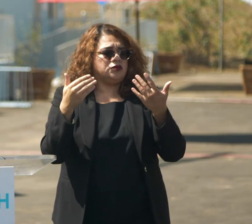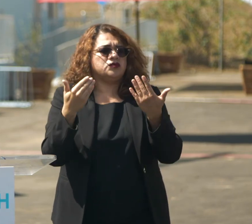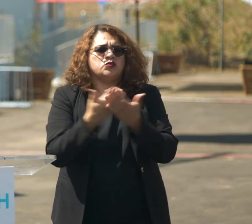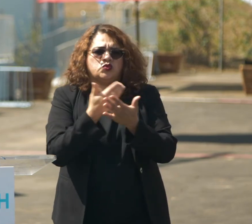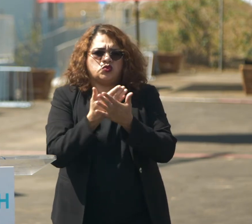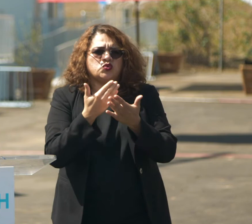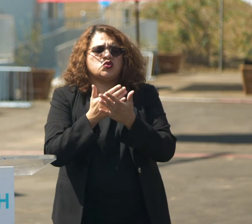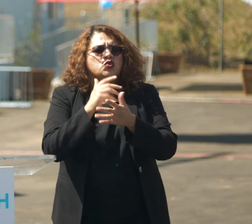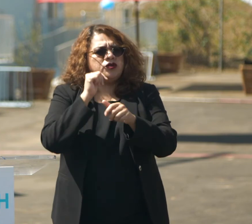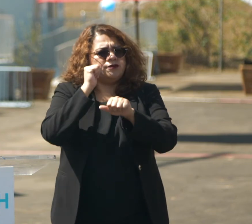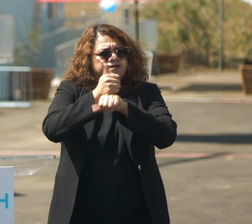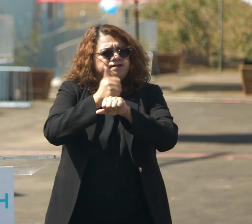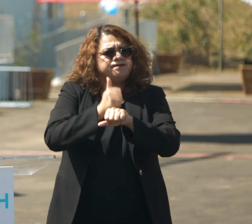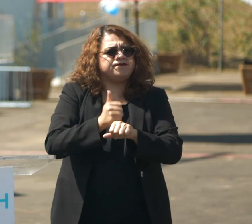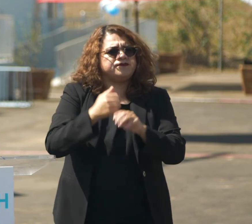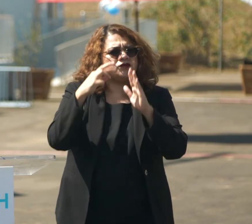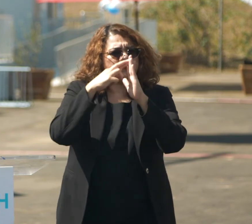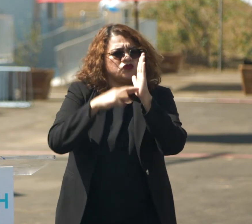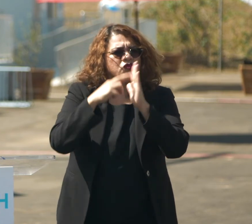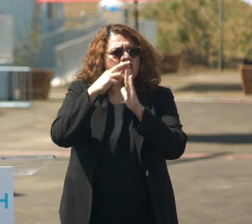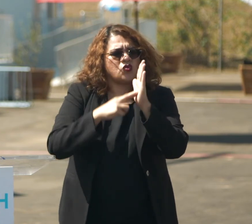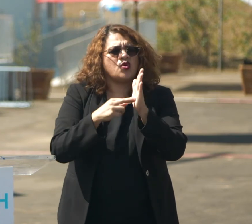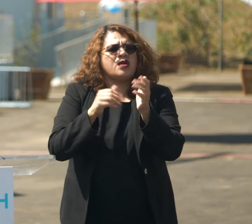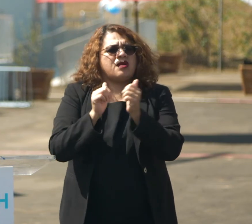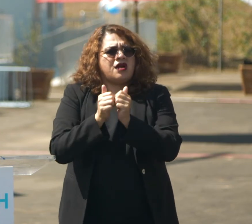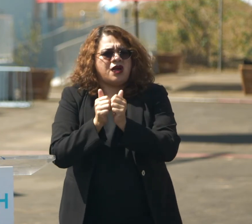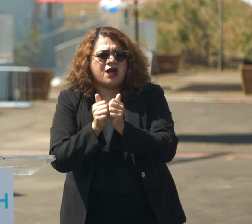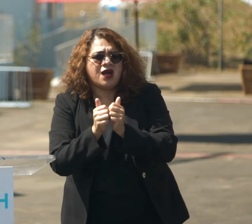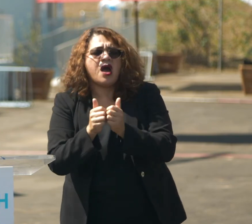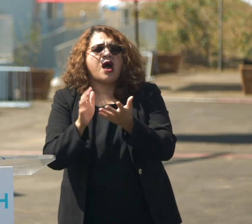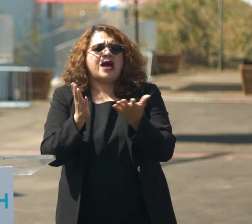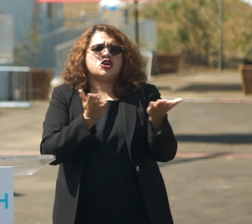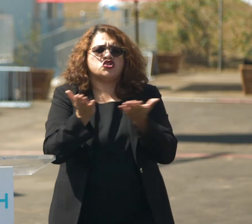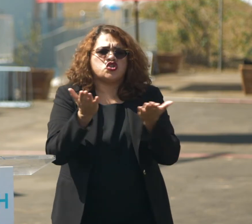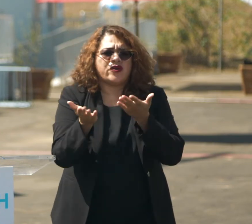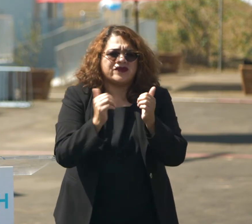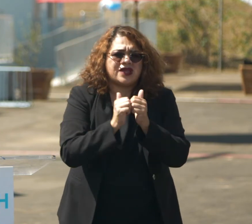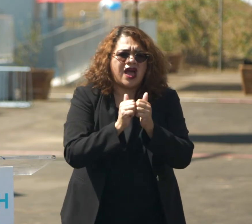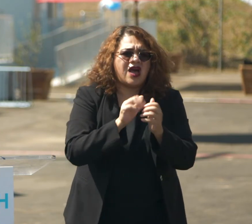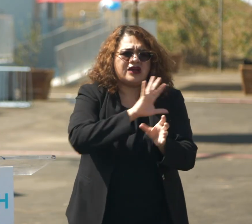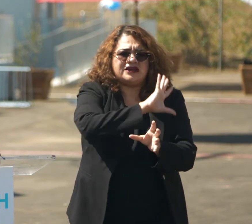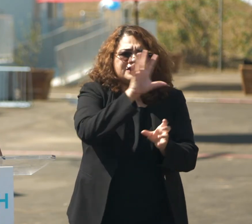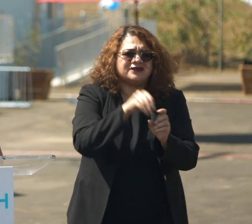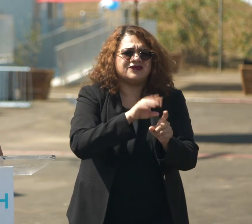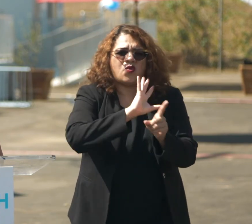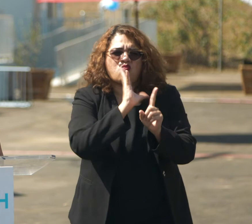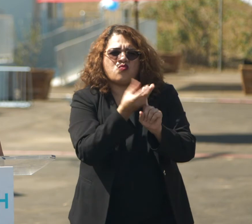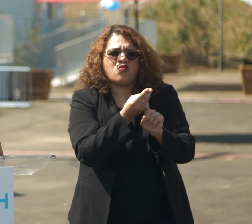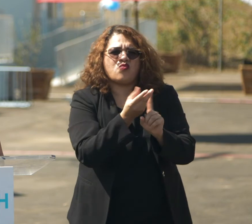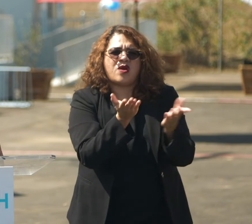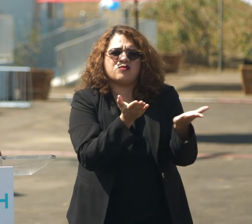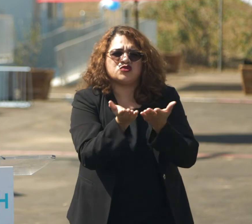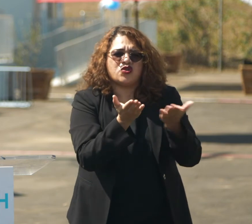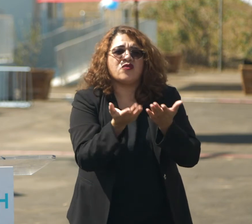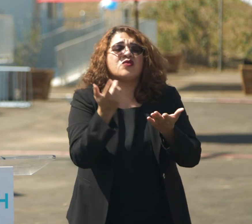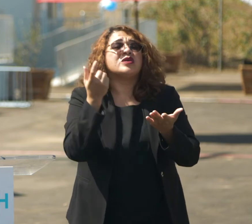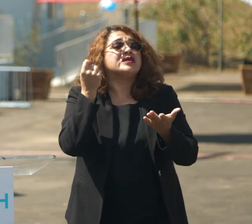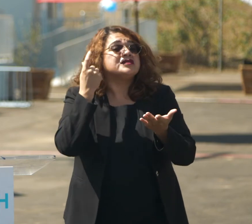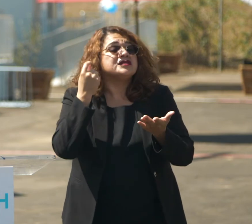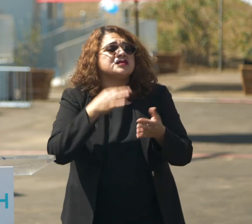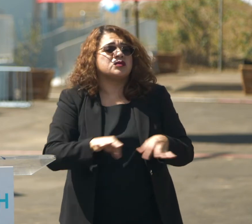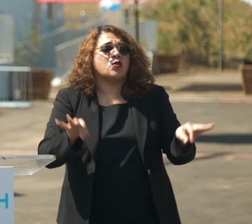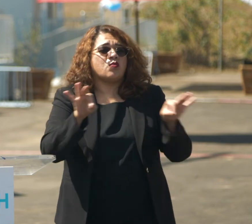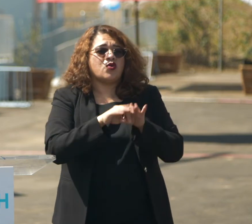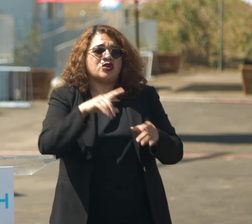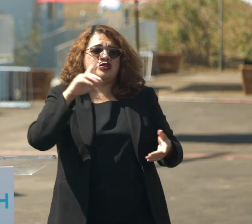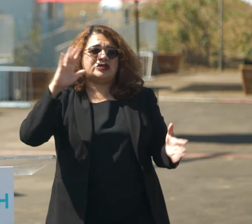para proteger a las personas sin hogar y a quienes les brindan servicios a la, de la propagación continua de